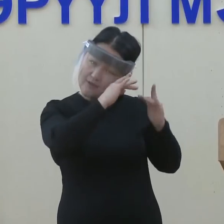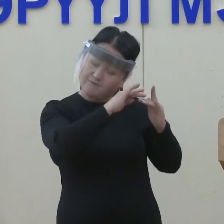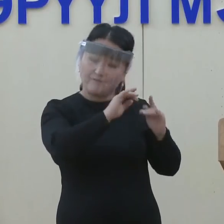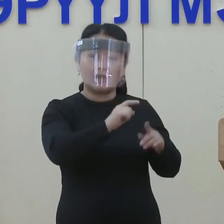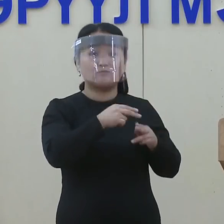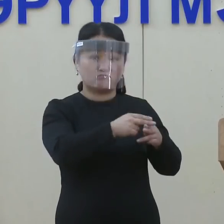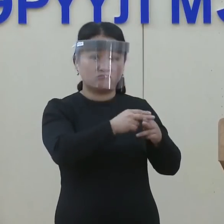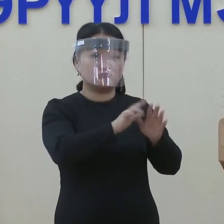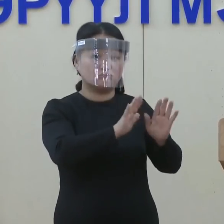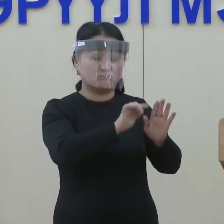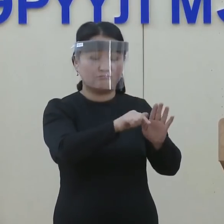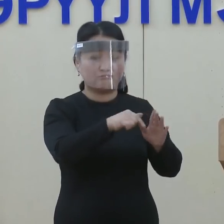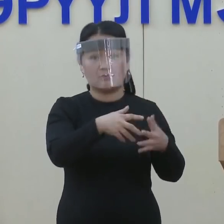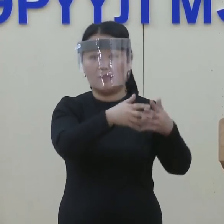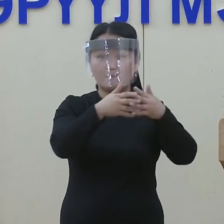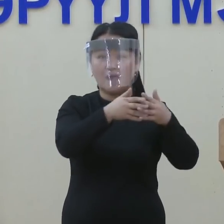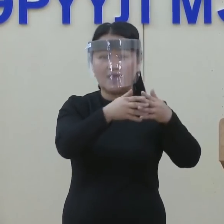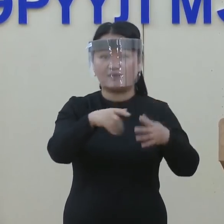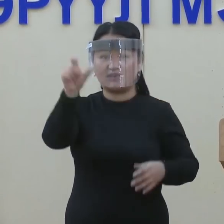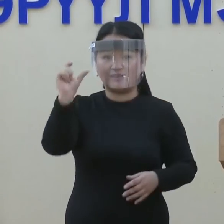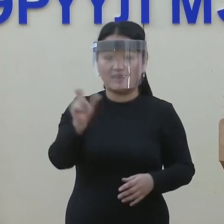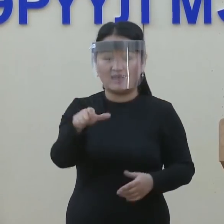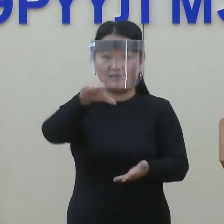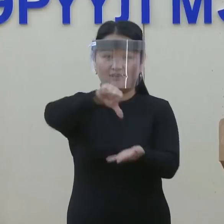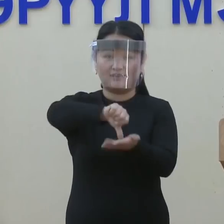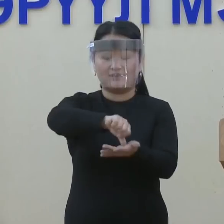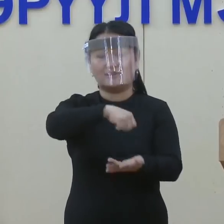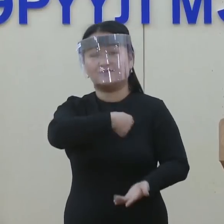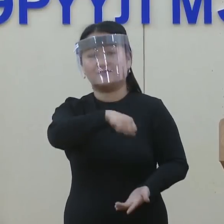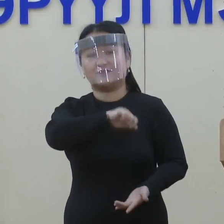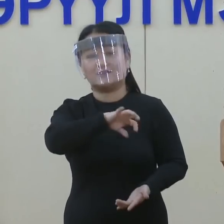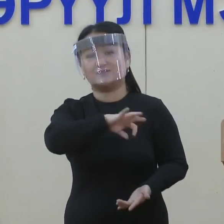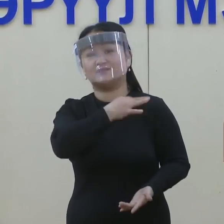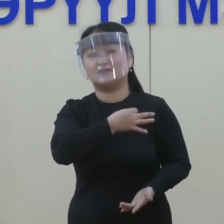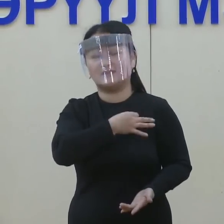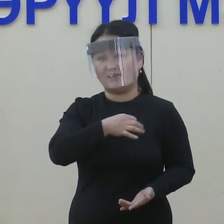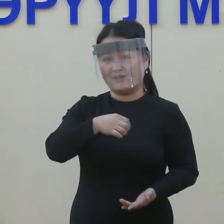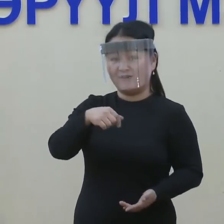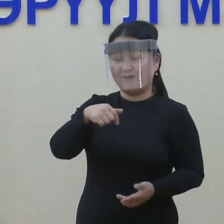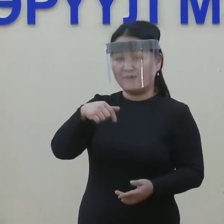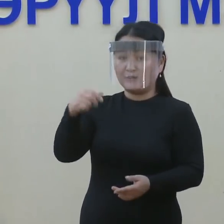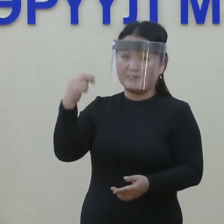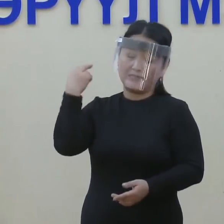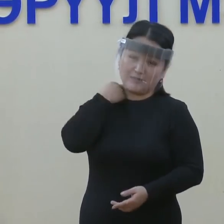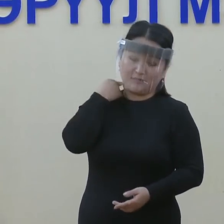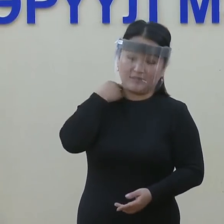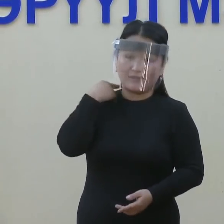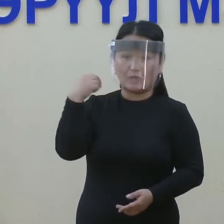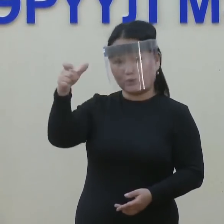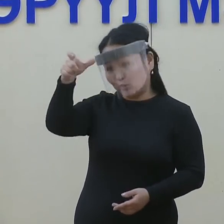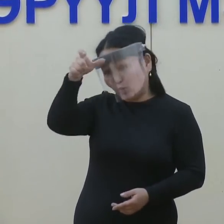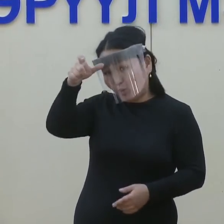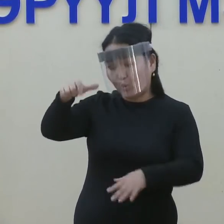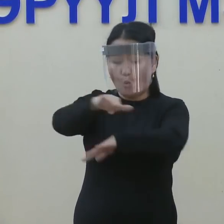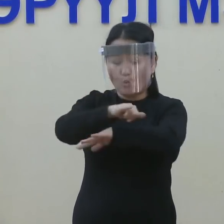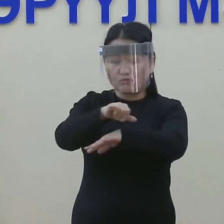За өвчлөлийн хувьд бол Америк нэгдсэн улс, Итали, Иран, Испани, Герман, Франц, Швейцар, Их Британь, Турк улсуудад